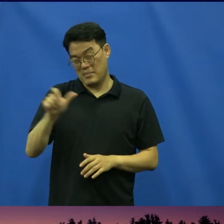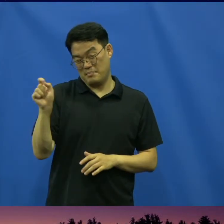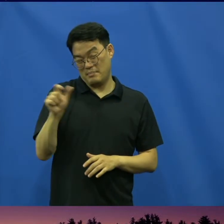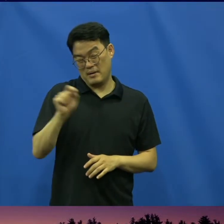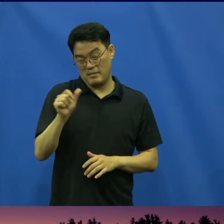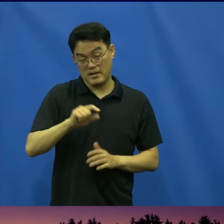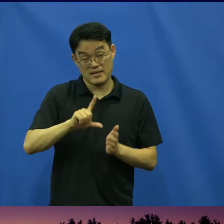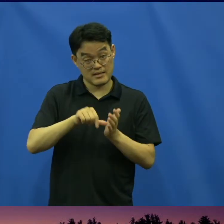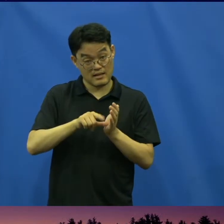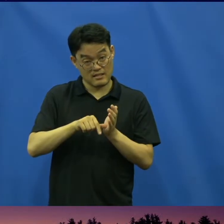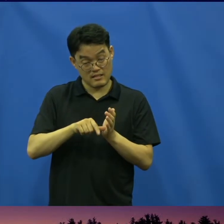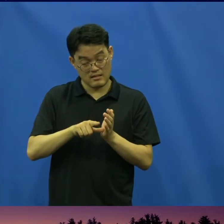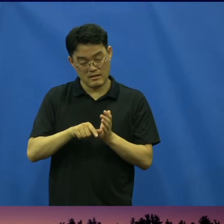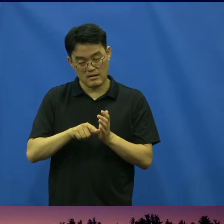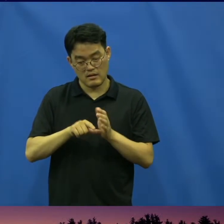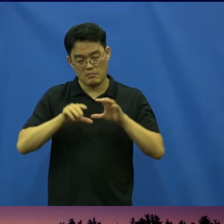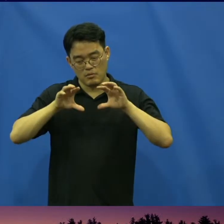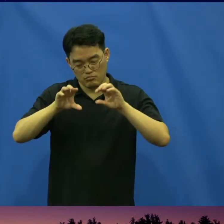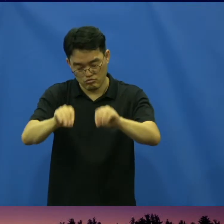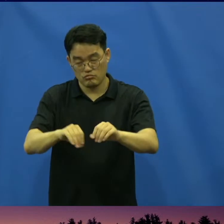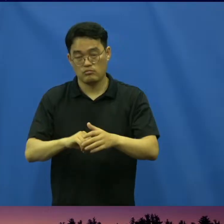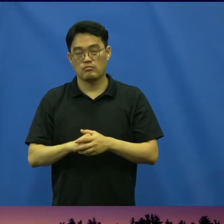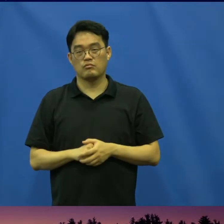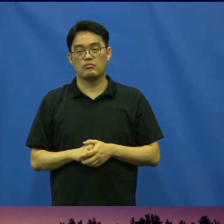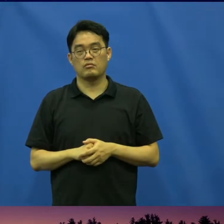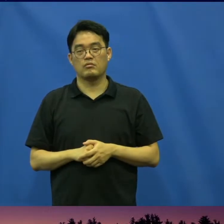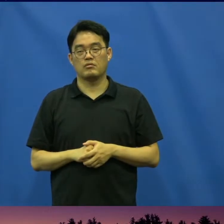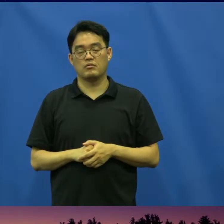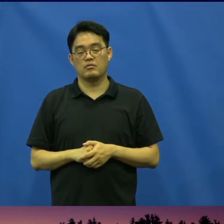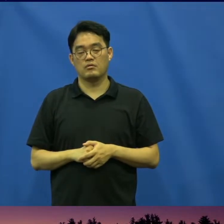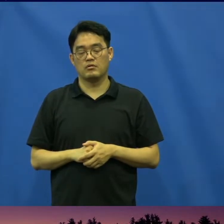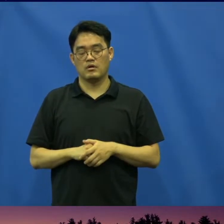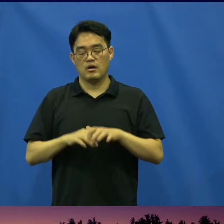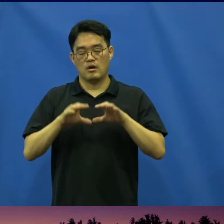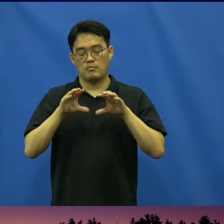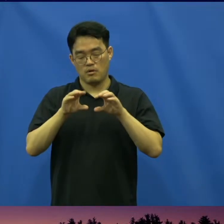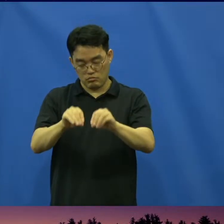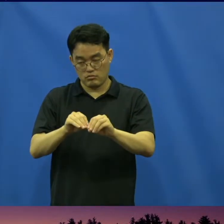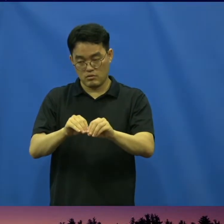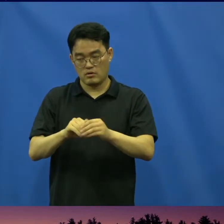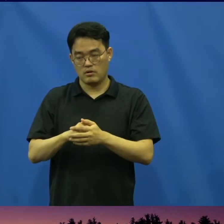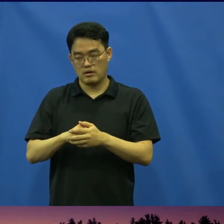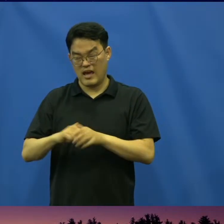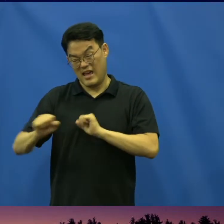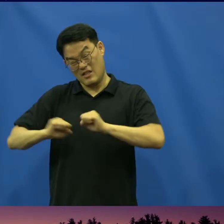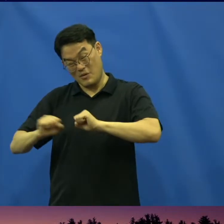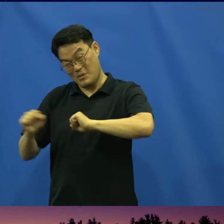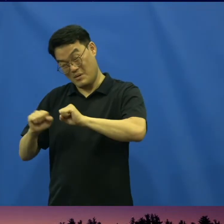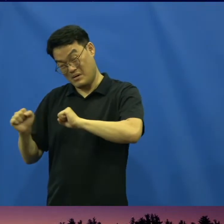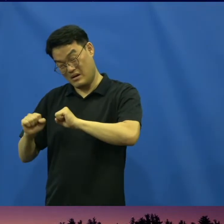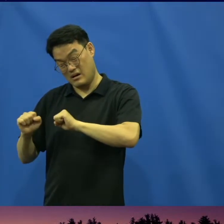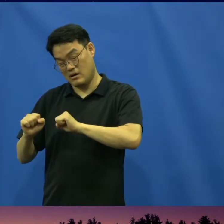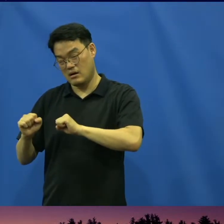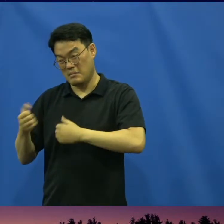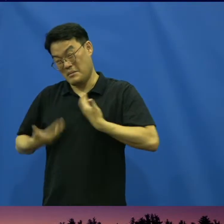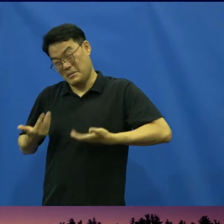제가 2주 전 철야를 여러분 다시 들어보세요. 머물러 있는 법. 행동 멈춤을 먼저 하셔야